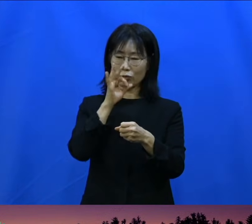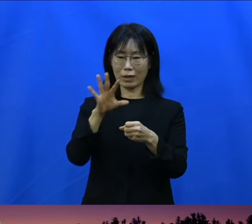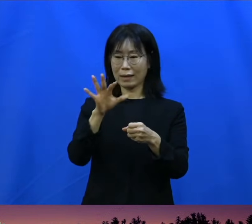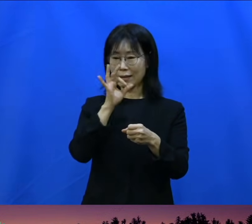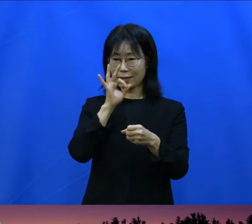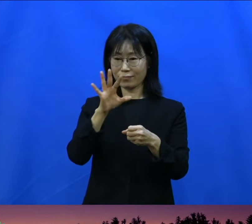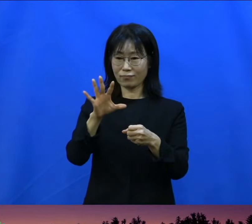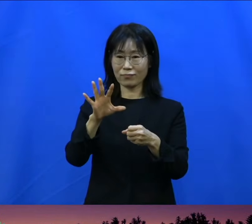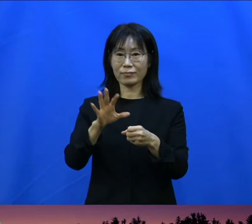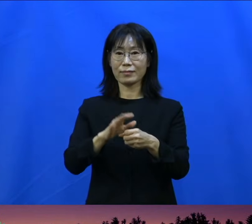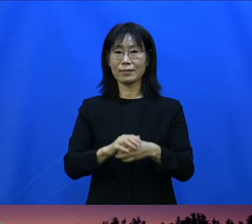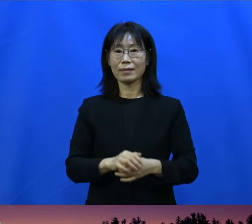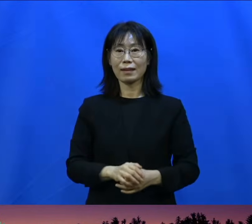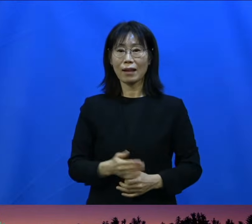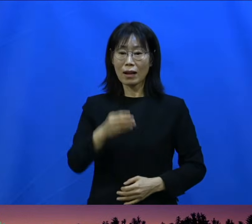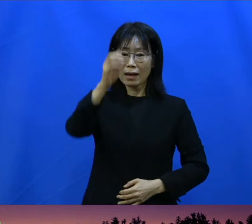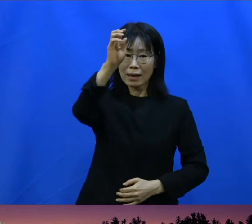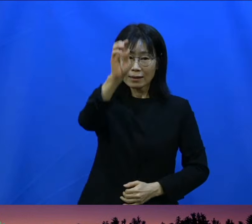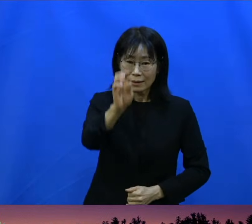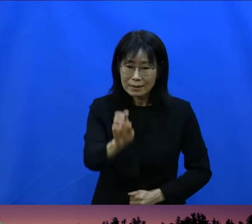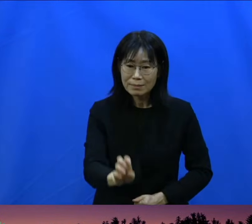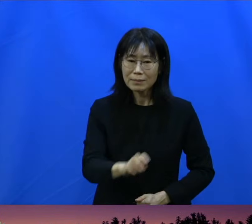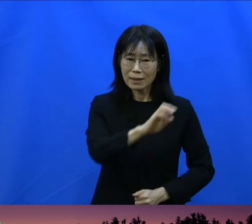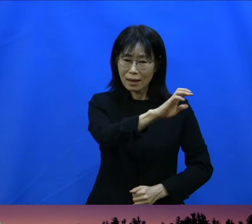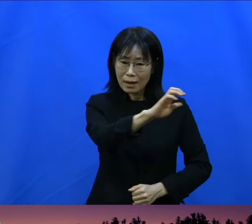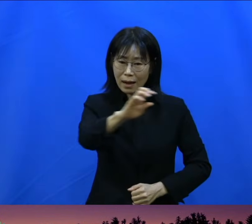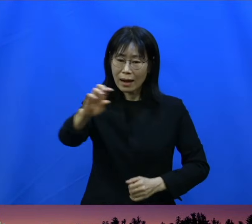십자가가 왜 그렇게 중요한가를 우리 깨달아야 돼요.